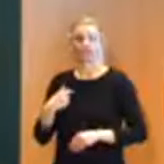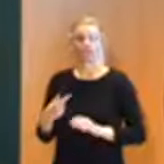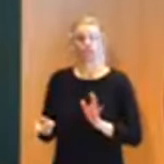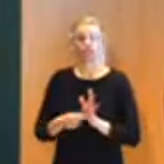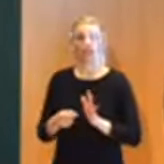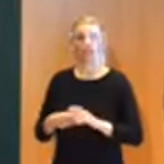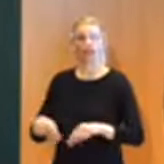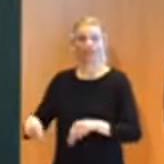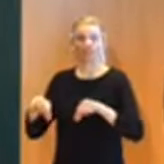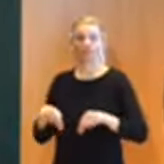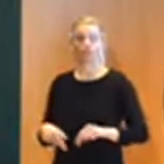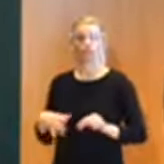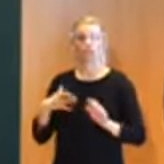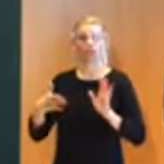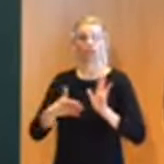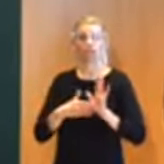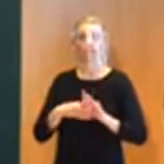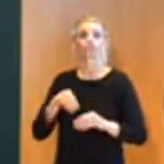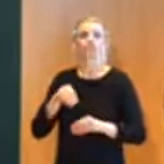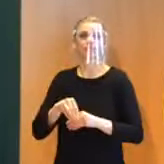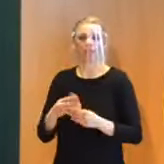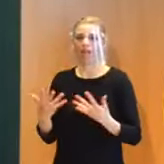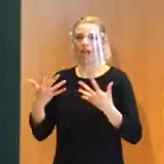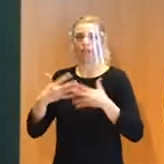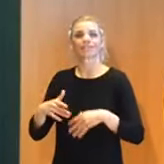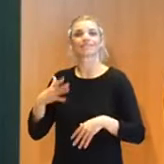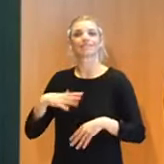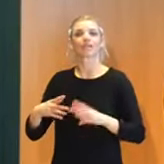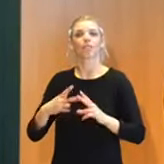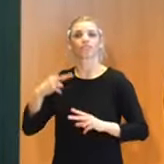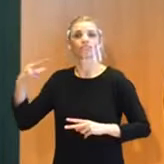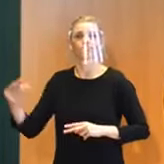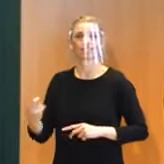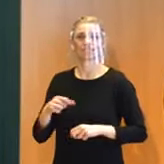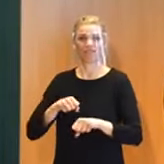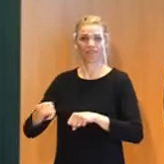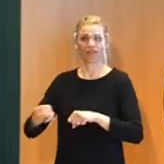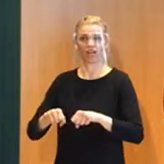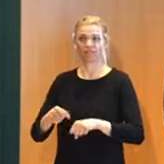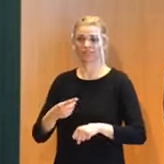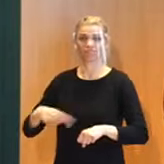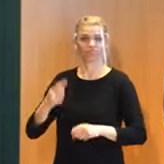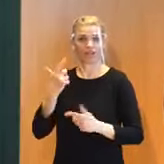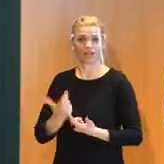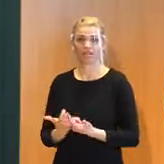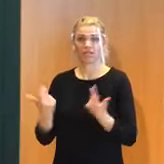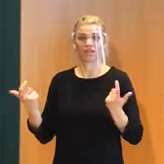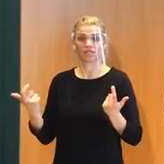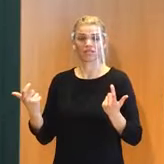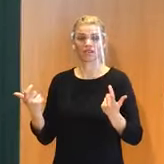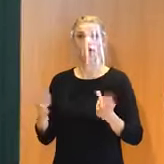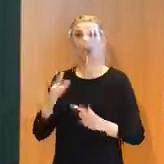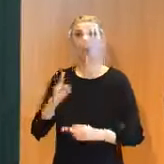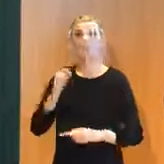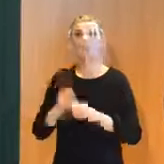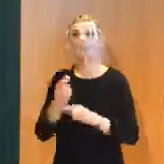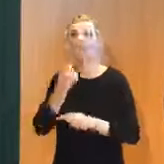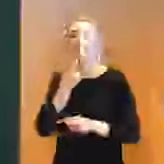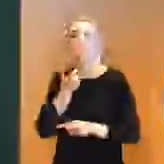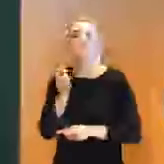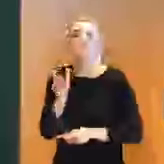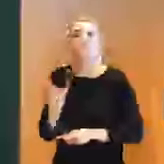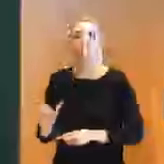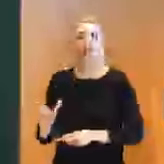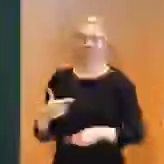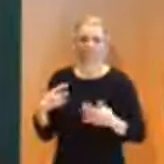zrejmé, že žiadame jeho odchod z vlády. To bolo všetkým jasné, aj keď takto doslova to nebolo vždy